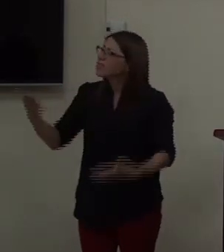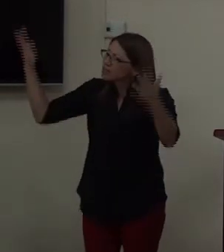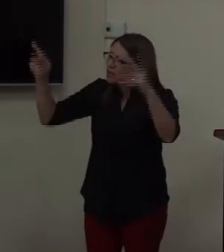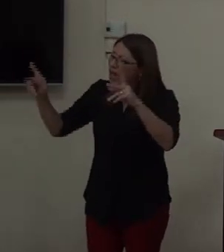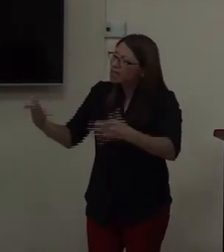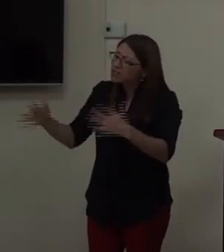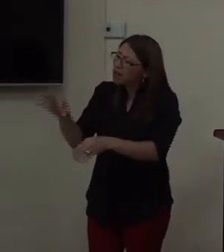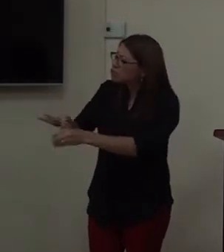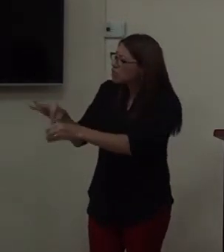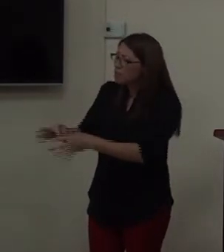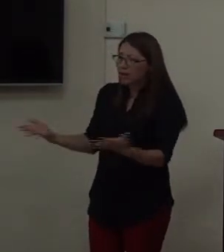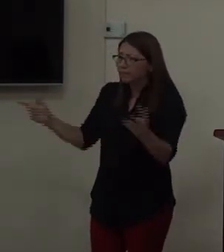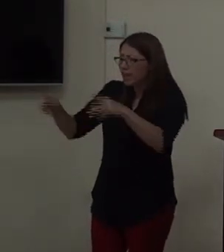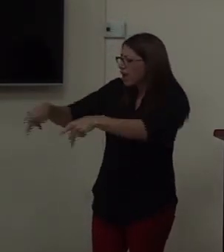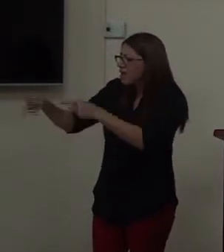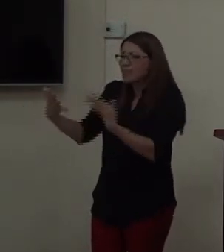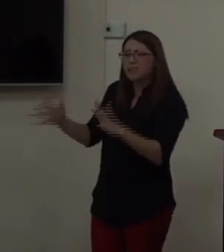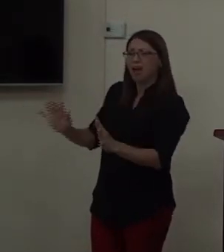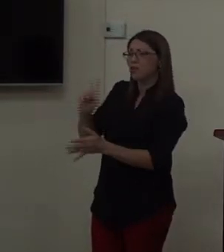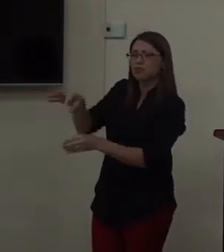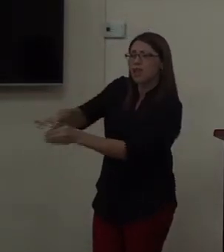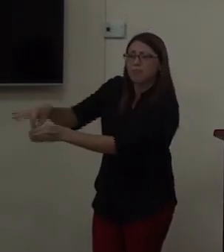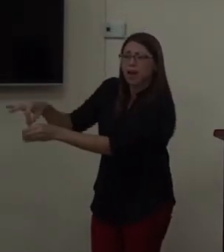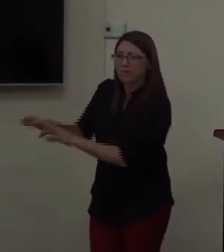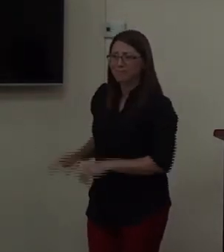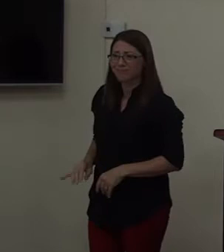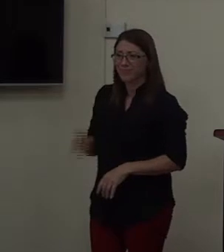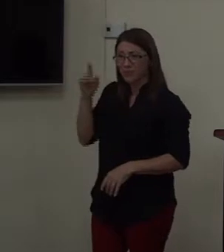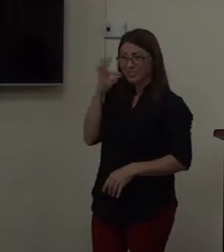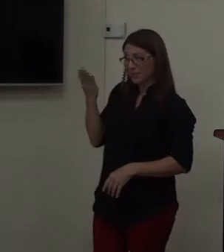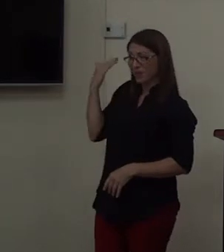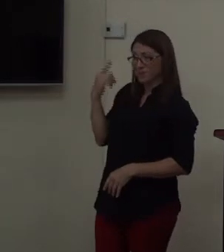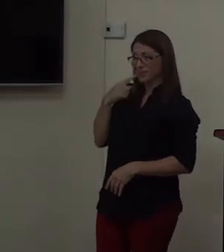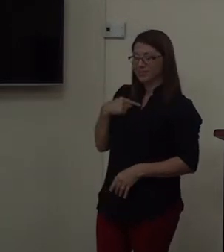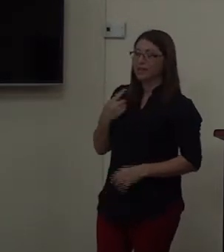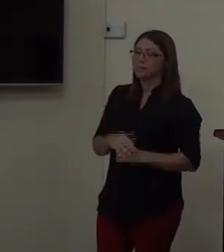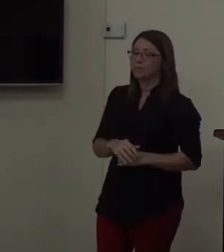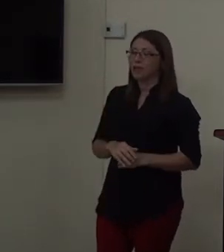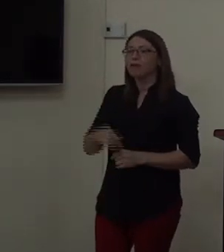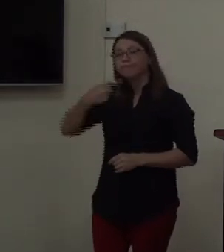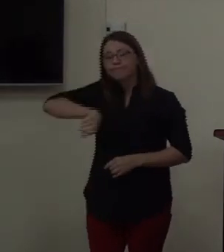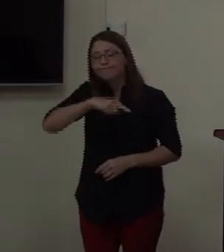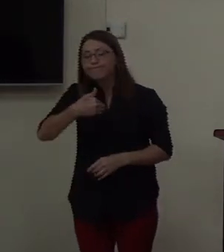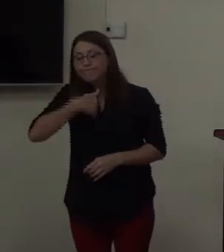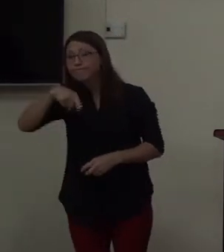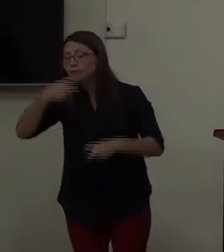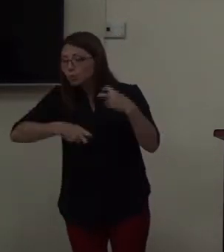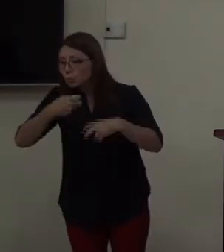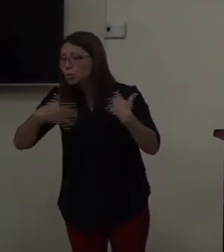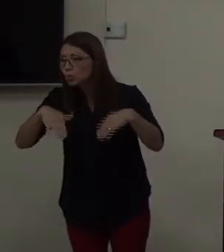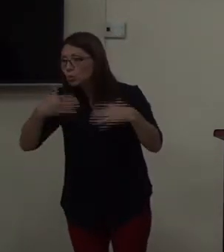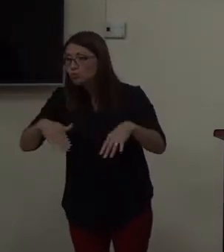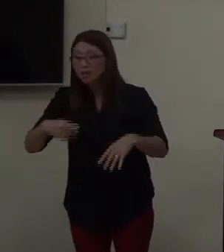gente ya no siembra, ¿verdad? Como me decía una señora en Rolando recientemente, tenemos un problema muy grave. Ya